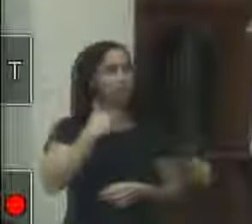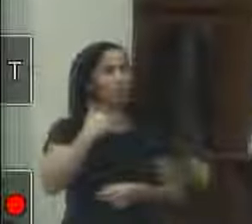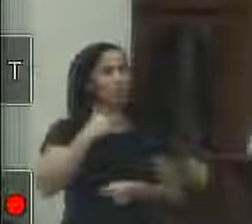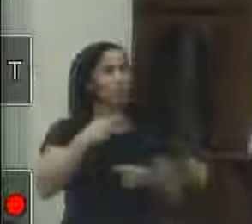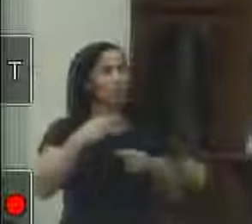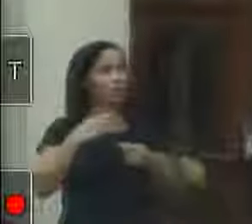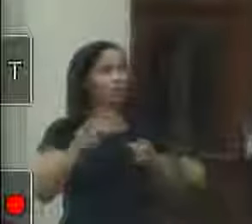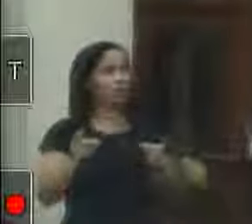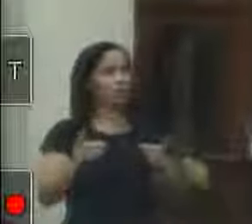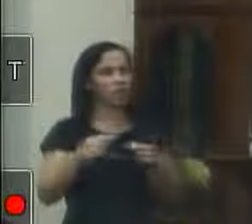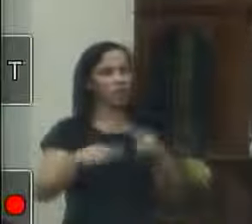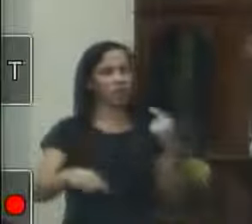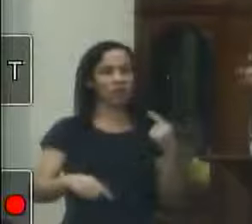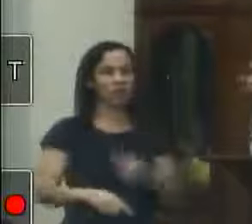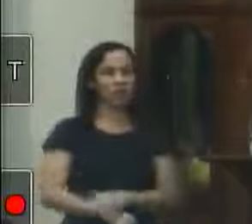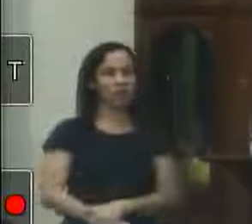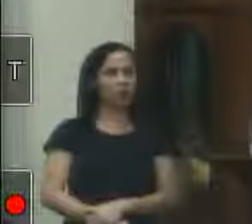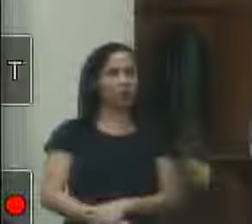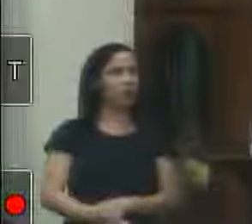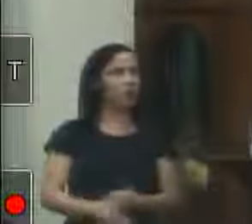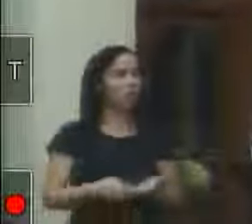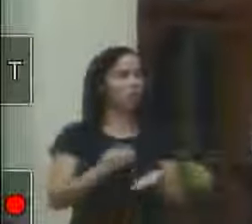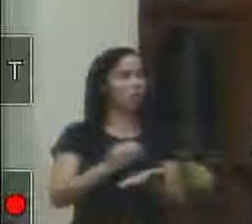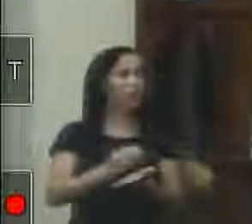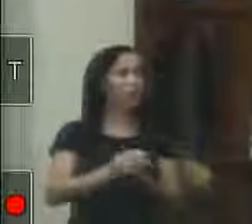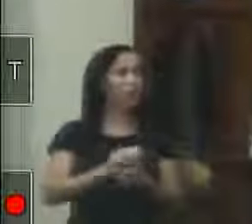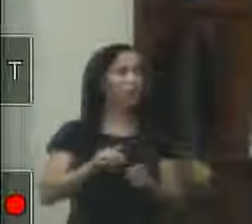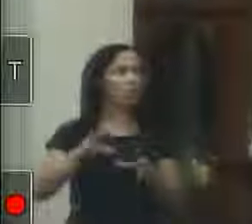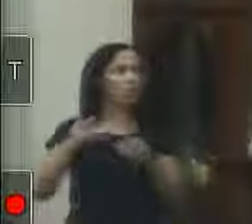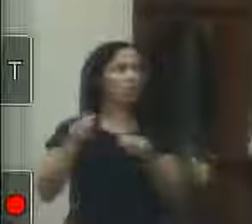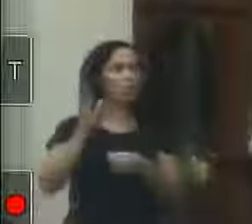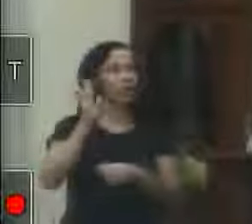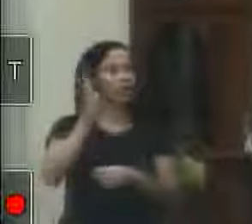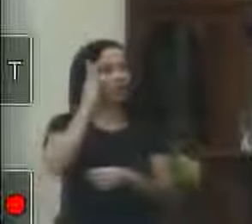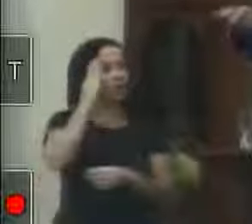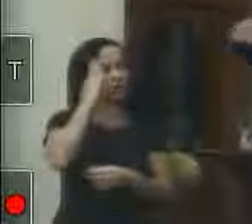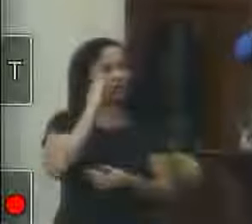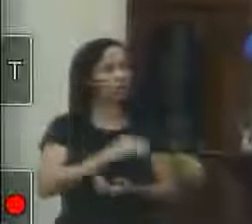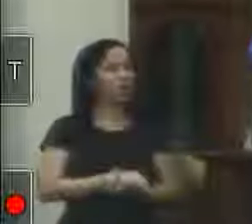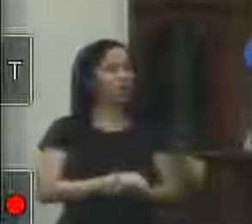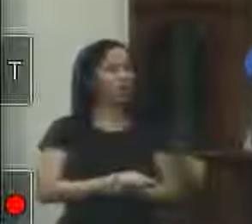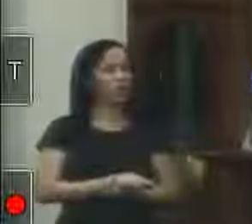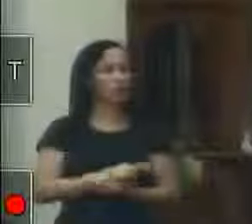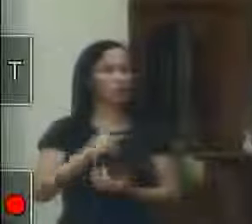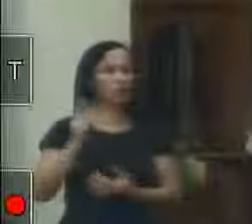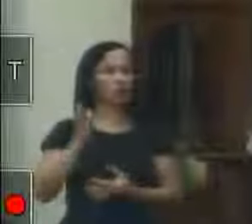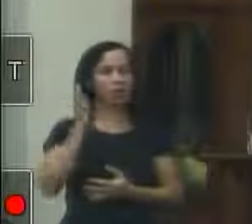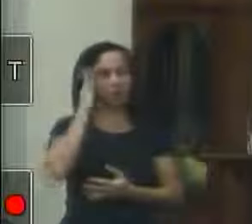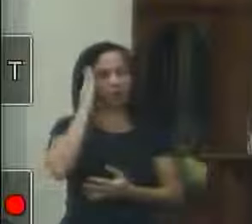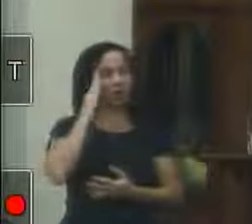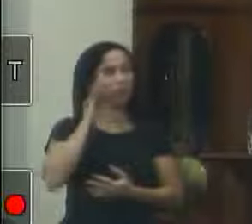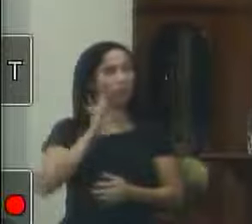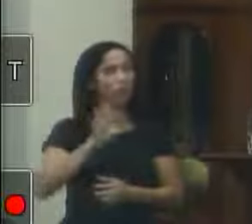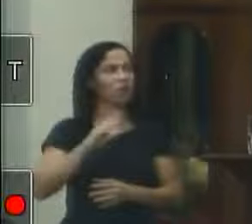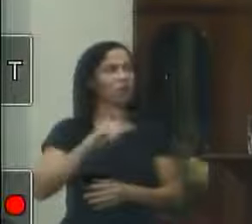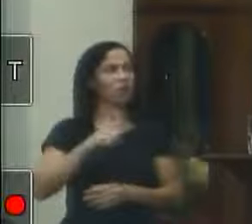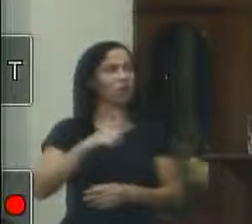vender garrafa com copo e essas coisas. Todo mundo sabe isso. Há 30 anos que eu estou lá, todo mundo sabe. Mas nós temos